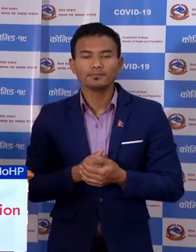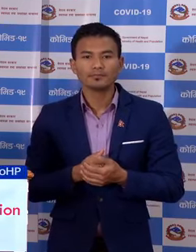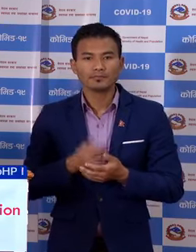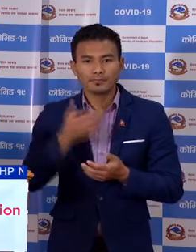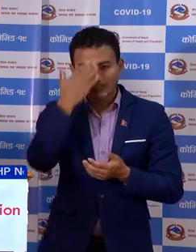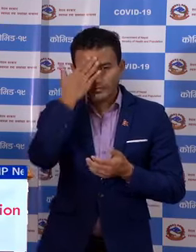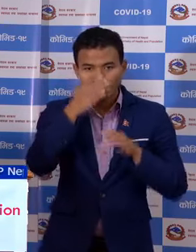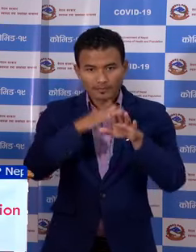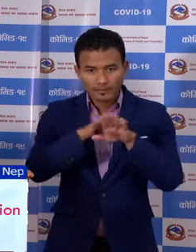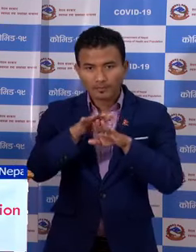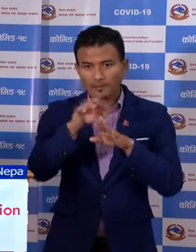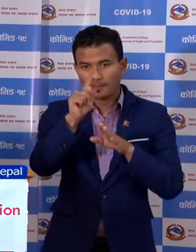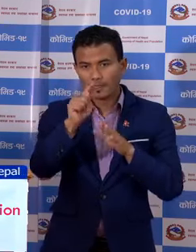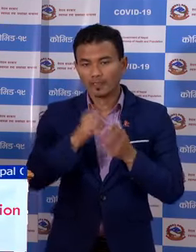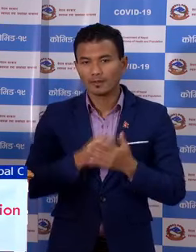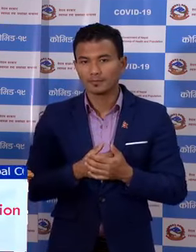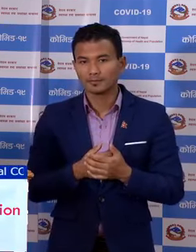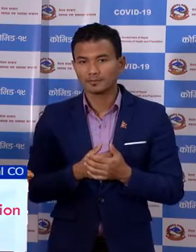संक्रमितहरूको